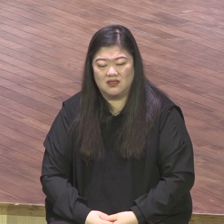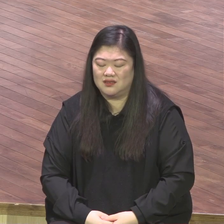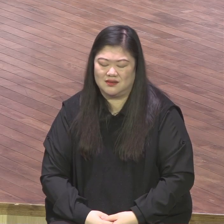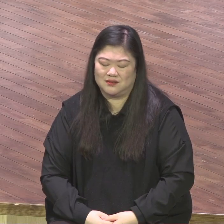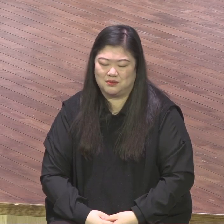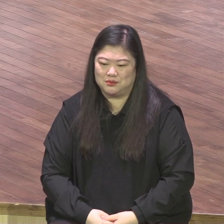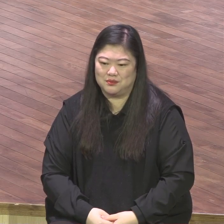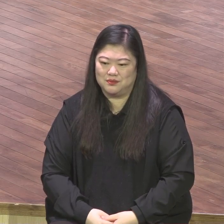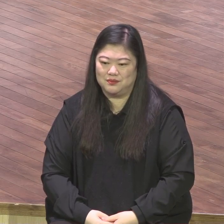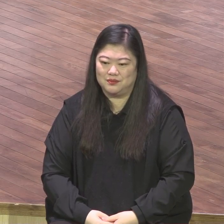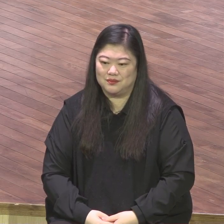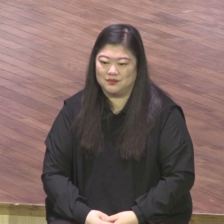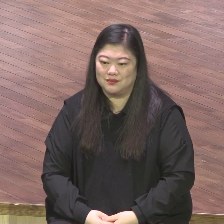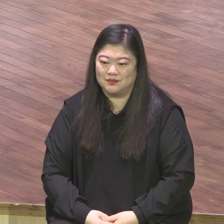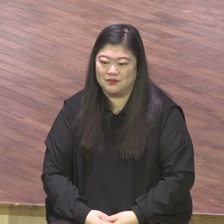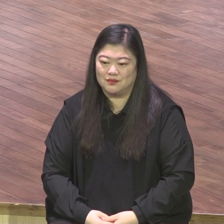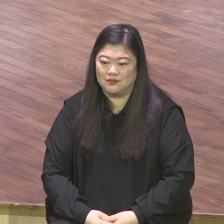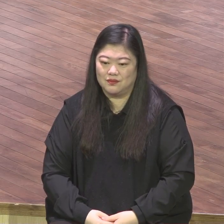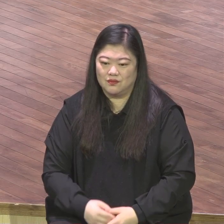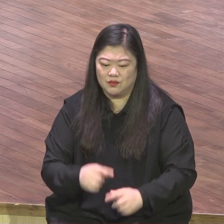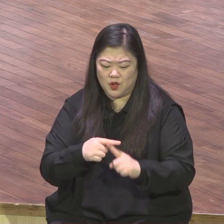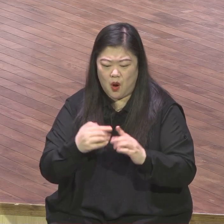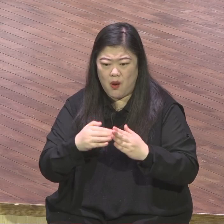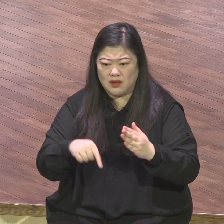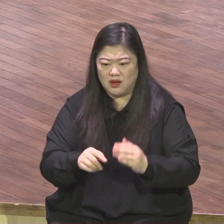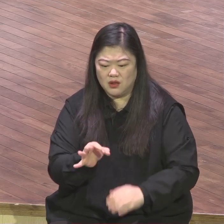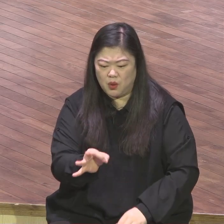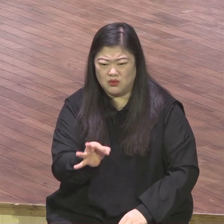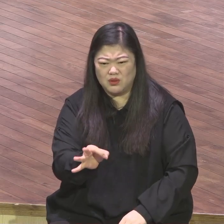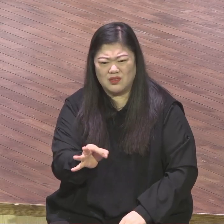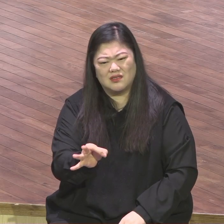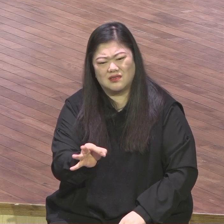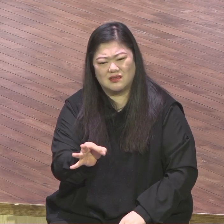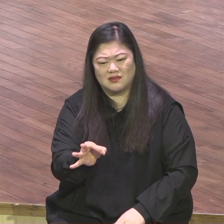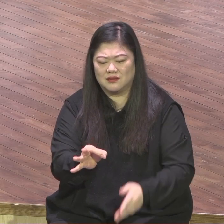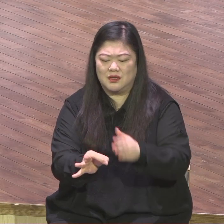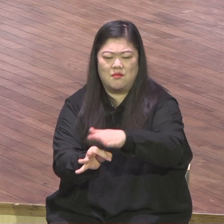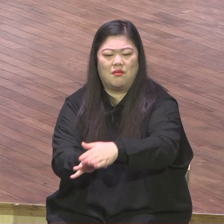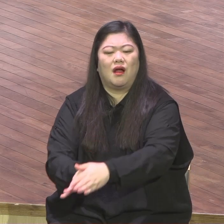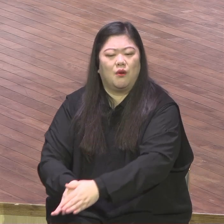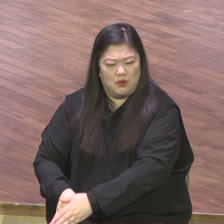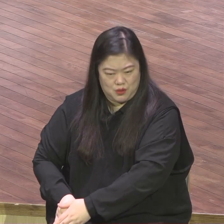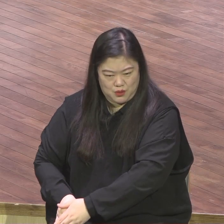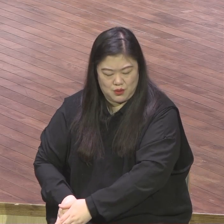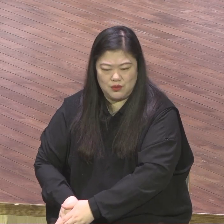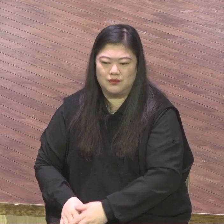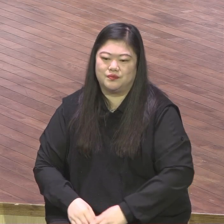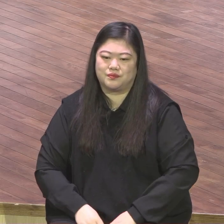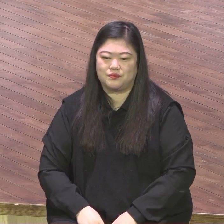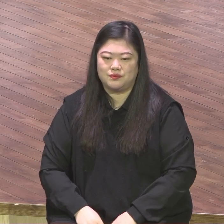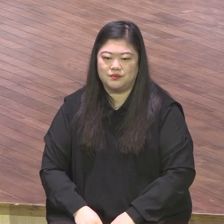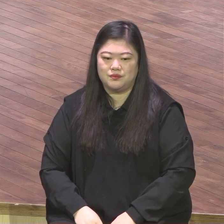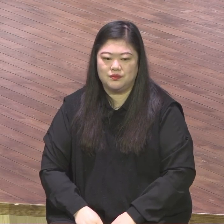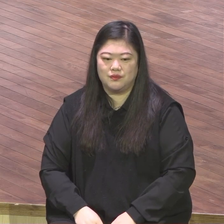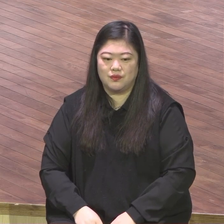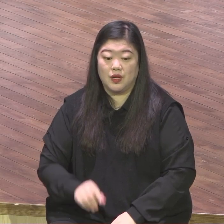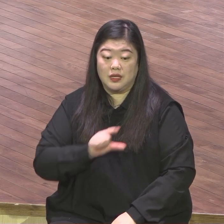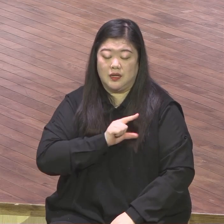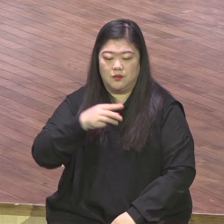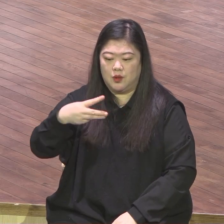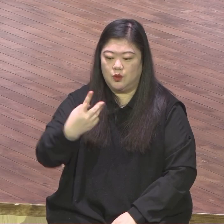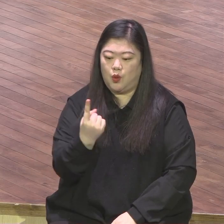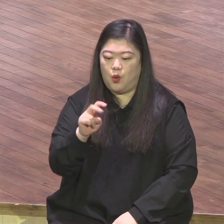우리는 정말 이런 서론에 속지 말아야 됩니다. 그리스도를 본받아 라고 하는 유명한 책에서 토마스 아퀸퍼스